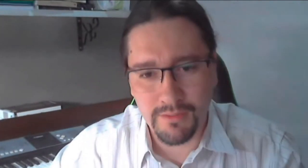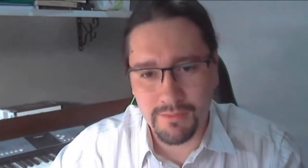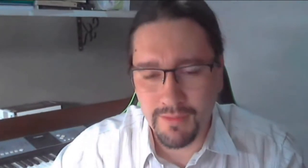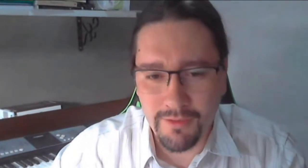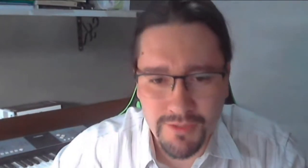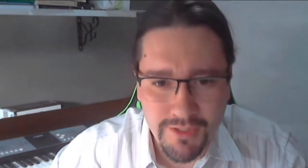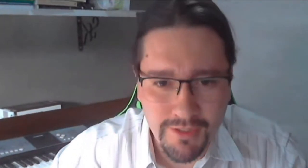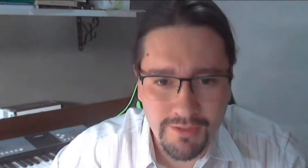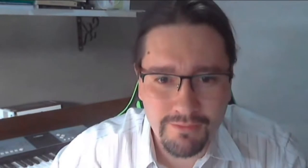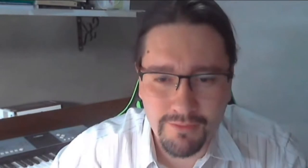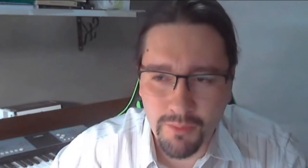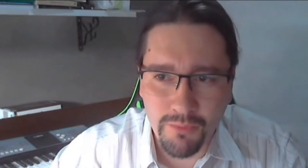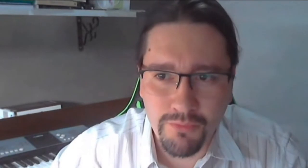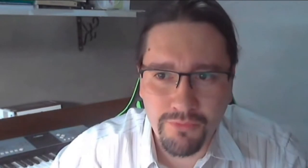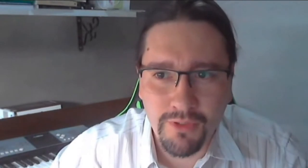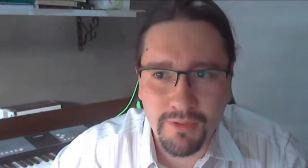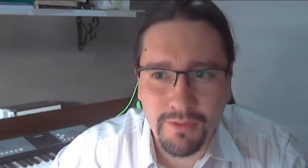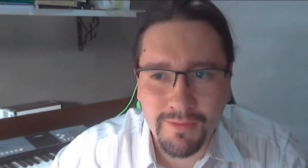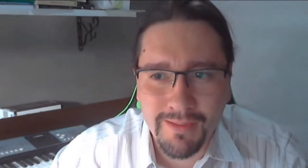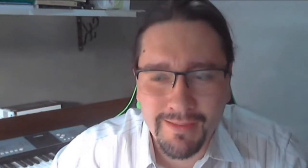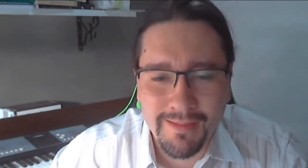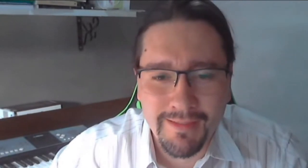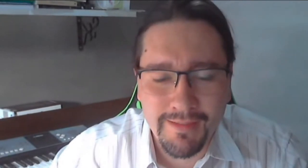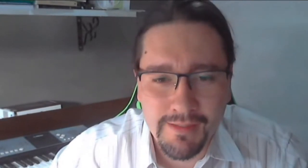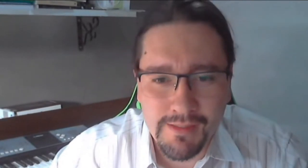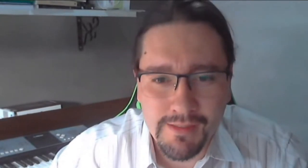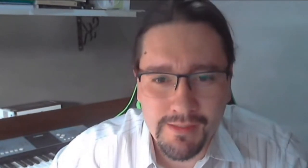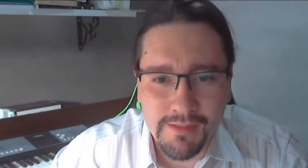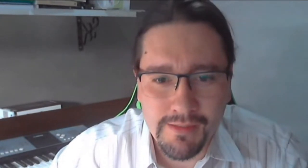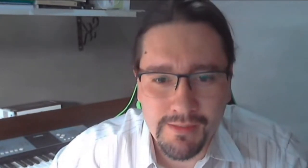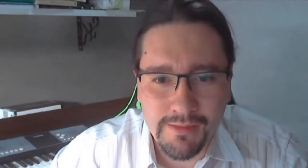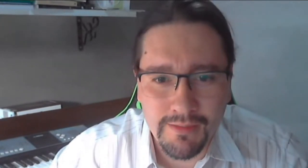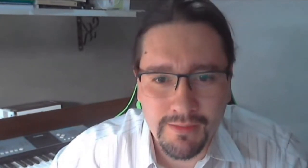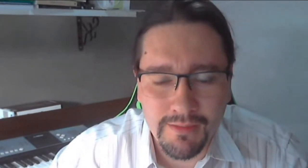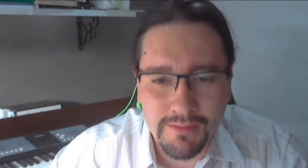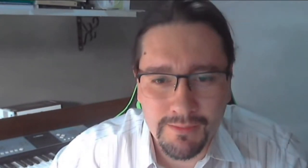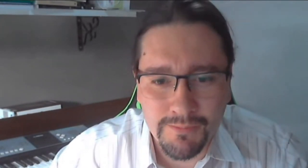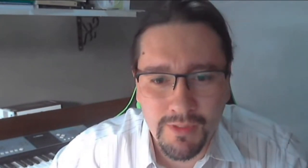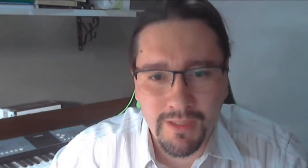e quero dizer também, por fim, né, que